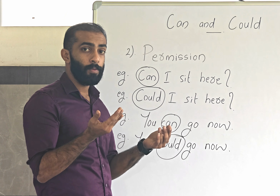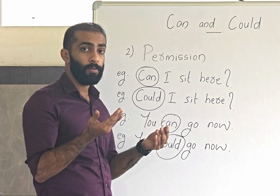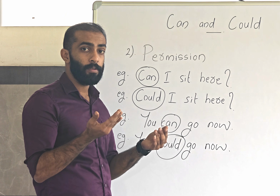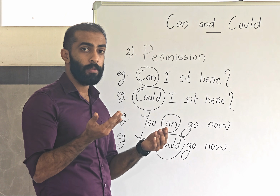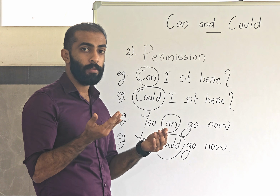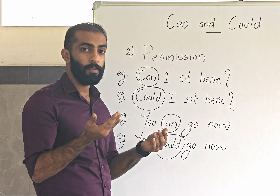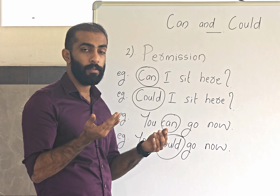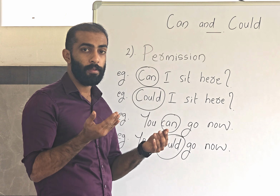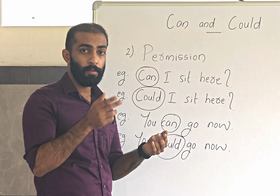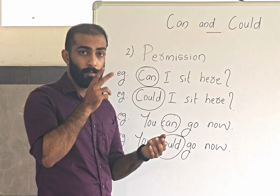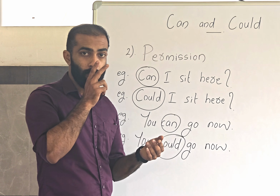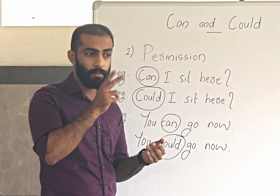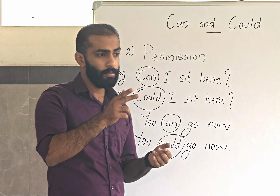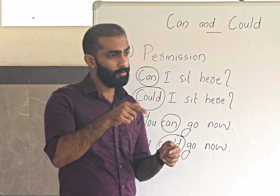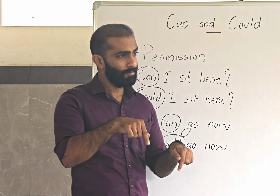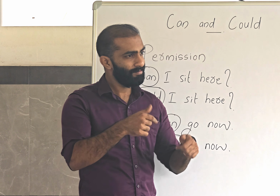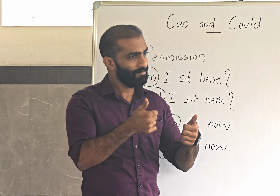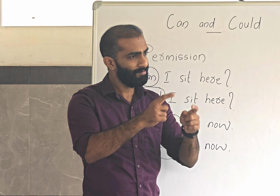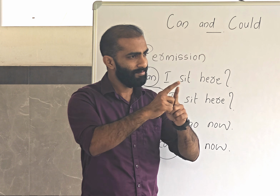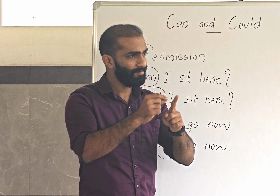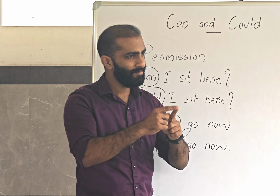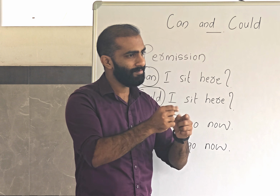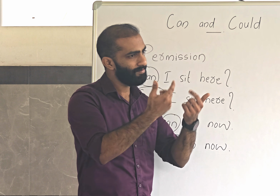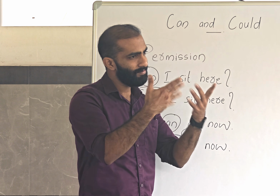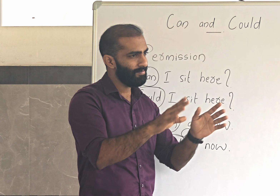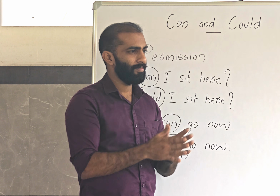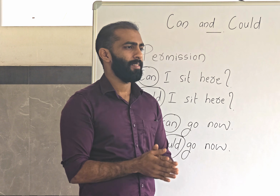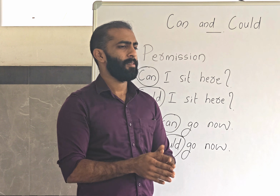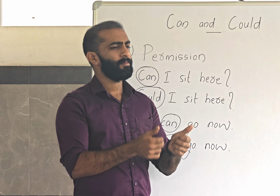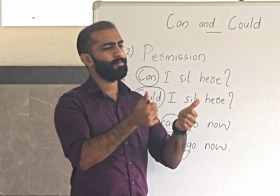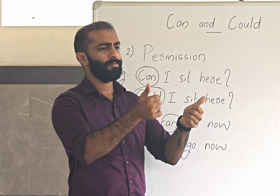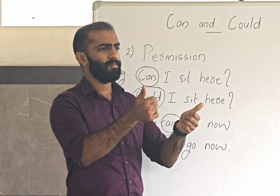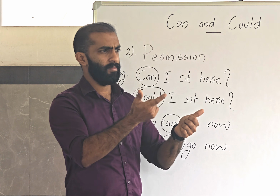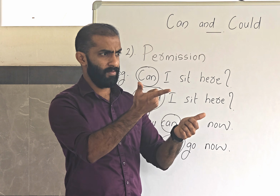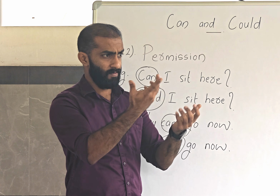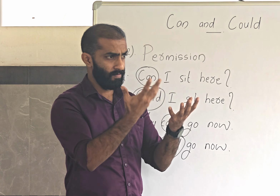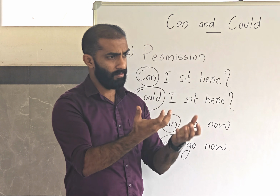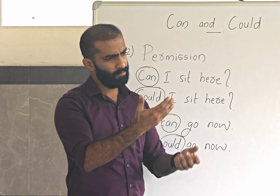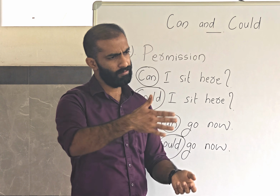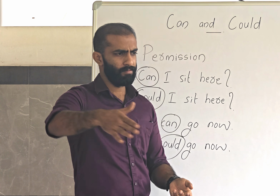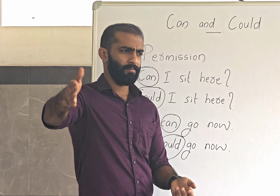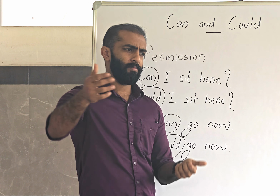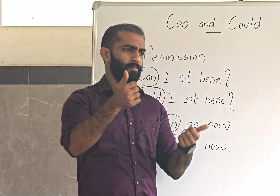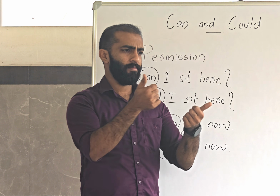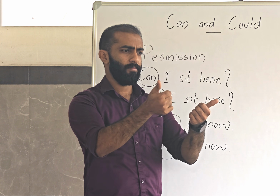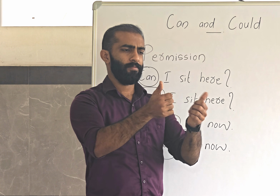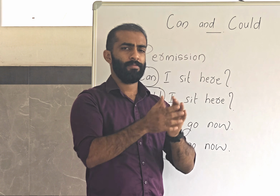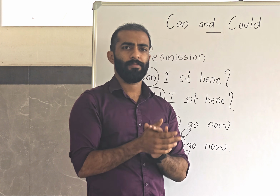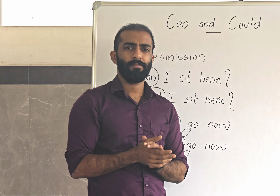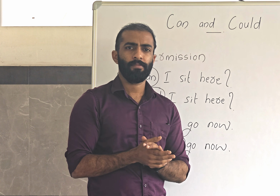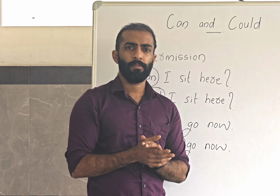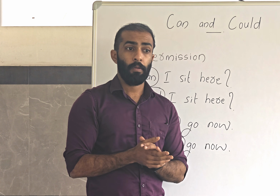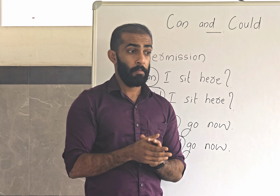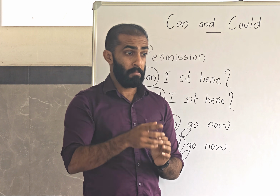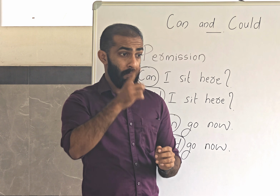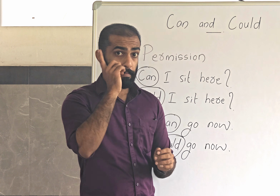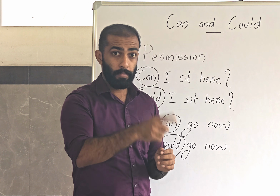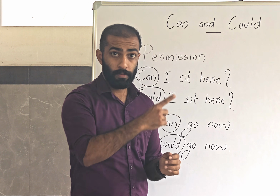അതായത് നമ്മൾ ആ വ്യക്തിയോട് പറയുകയാണ്, ഇവിടുത്തെ താങ്കളുടെ ജോലിയൊക്കെ കഴിഞ്ഞ് ഇപ്പോൾ താങ്കൾക്ക് വേണമെങ്കിൽ പോകാം. എന്ന് വെച്ചാൽ അത്